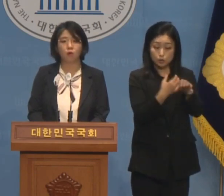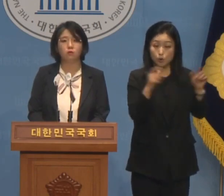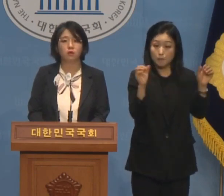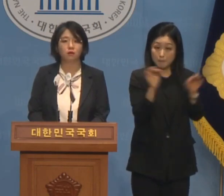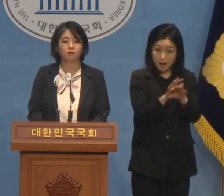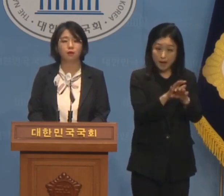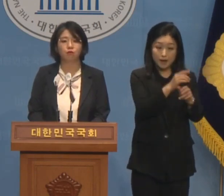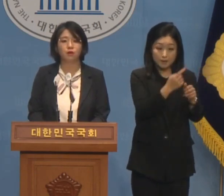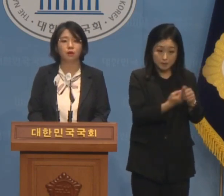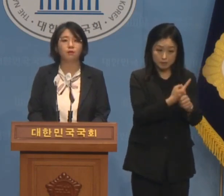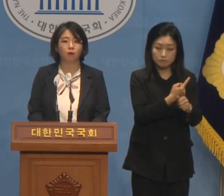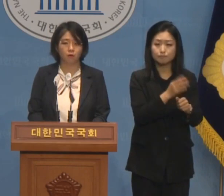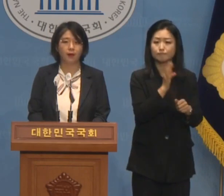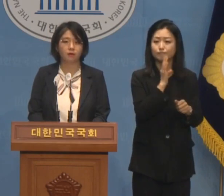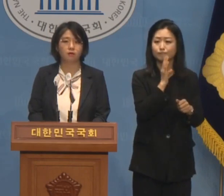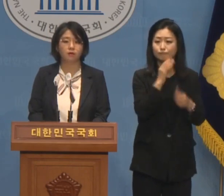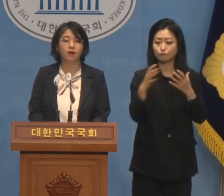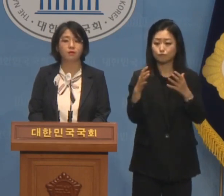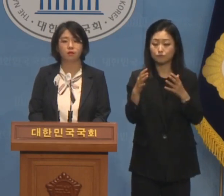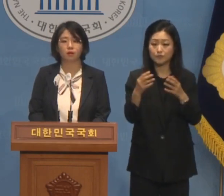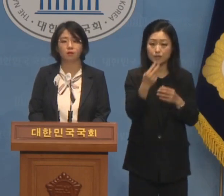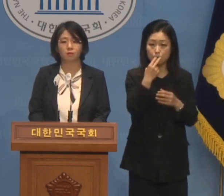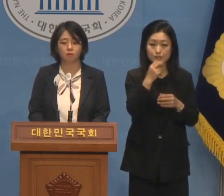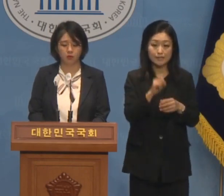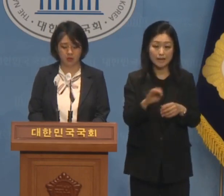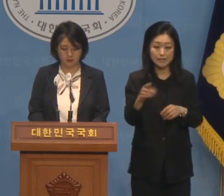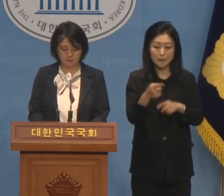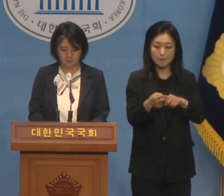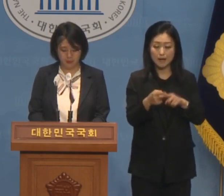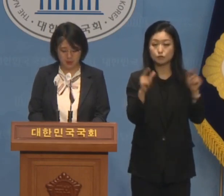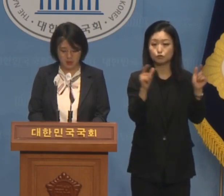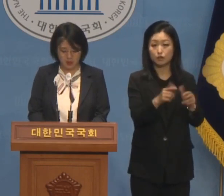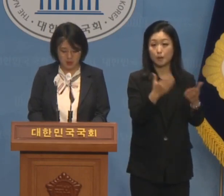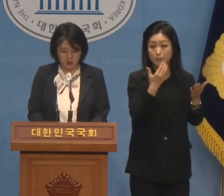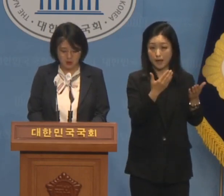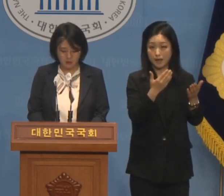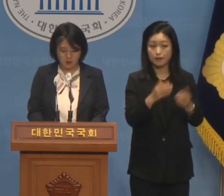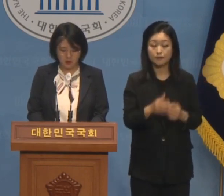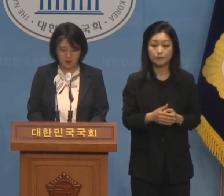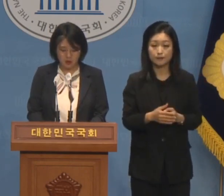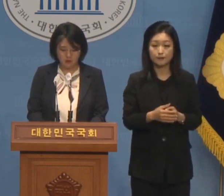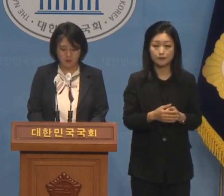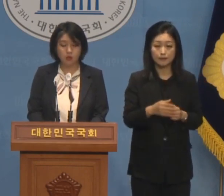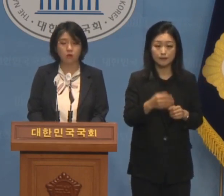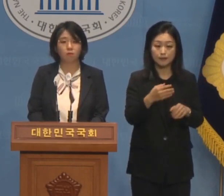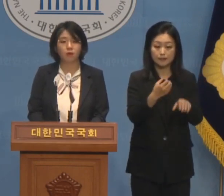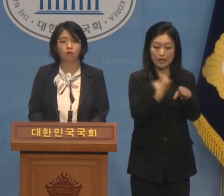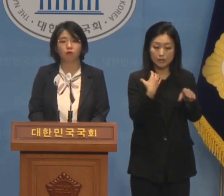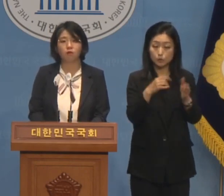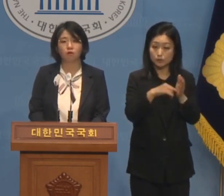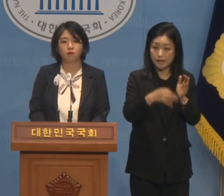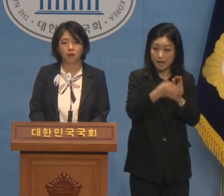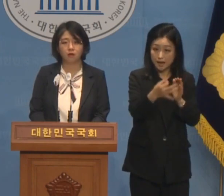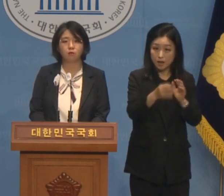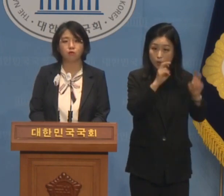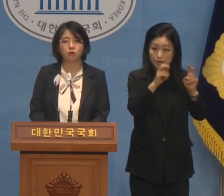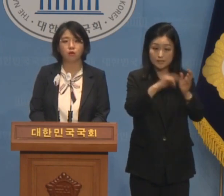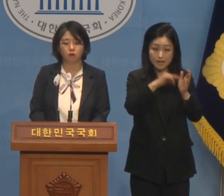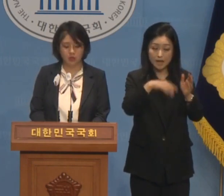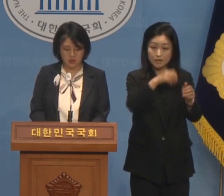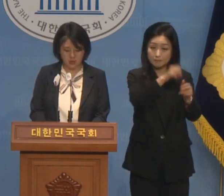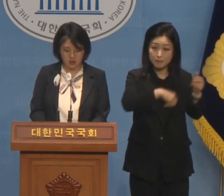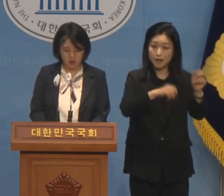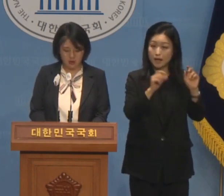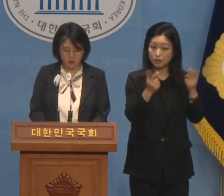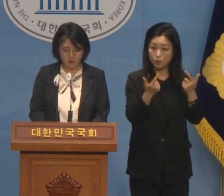국가 온실가스 배출량의 절반은 사라진다는 의미입니다. 탄소세는 단순히 기업에 추가적인 세금을 물리는